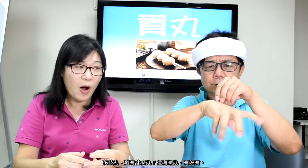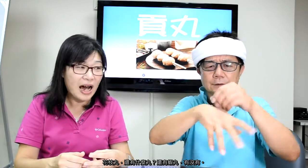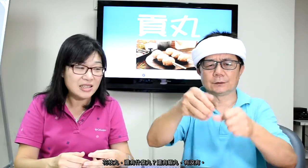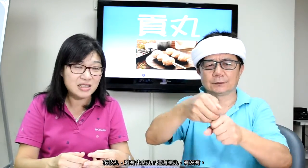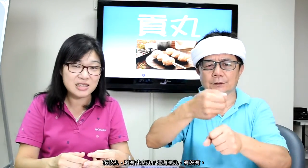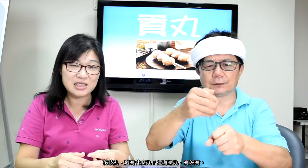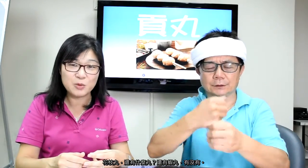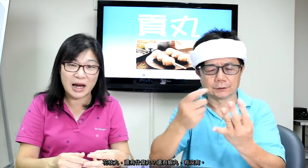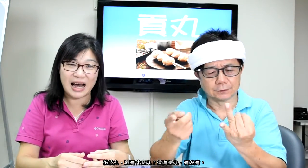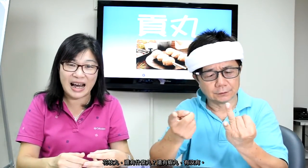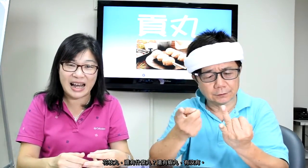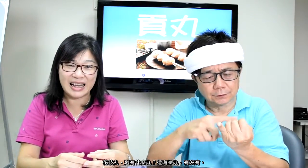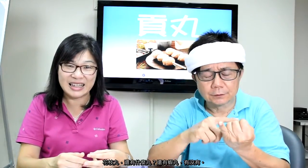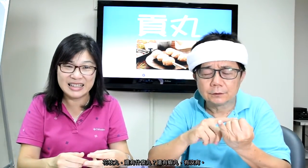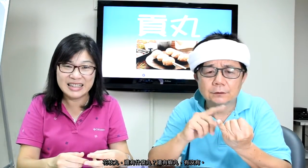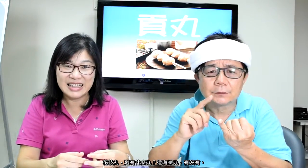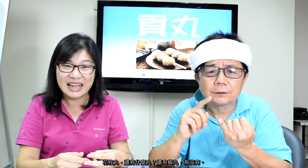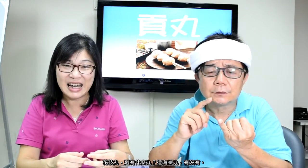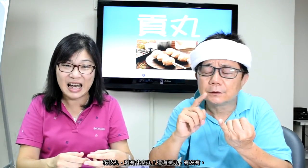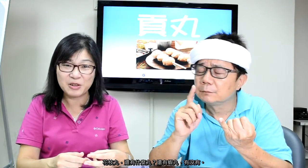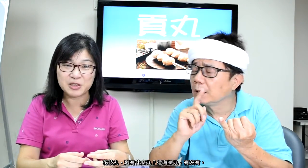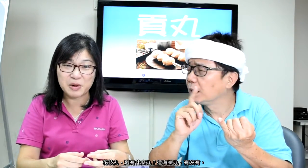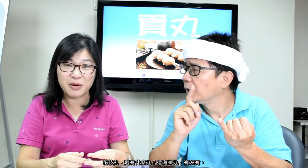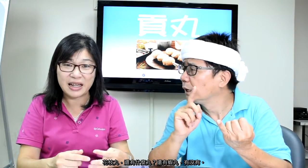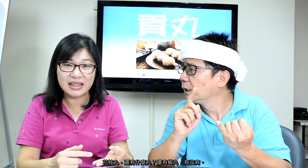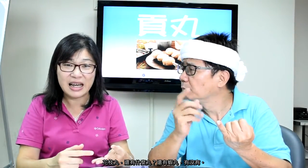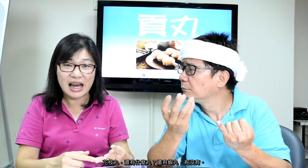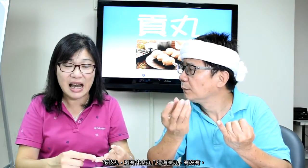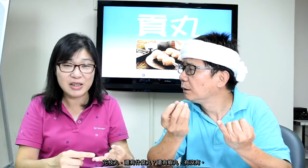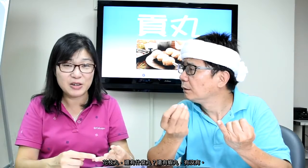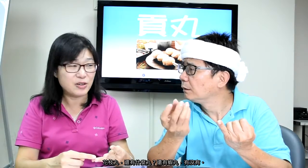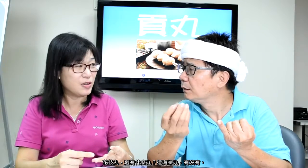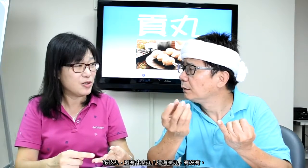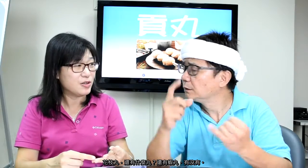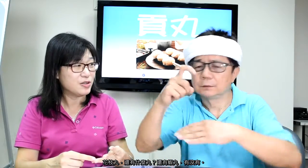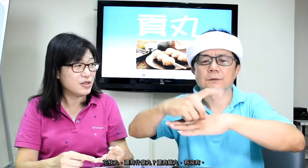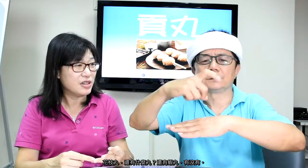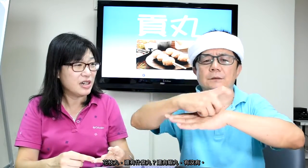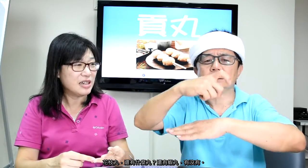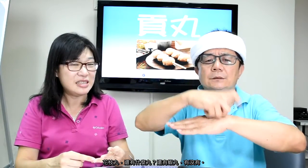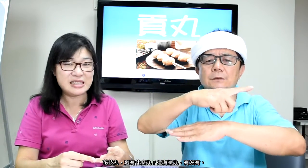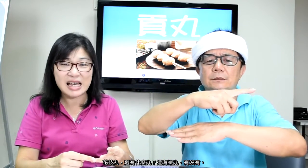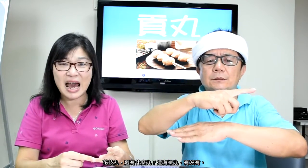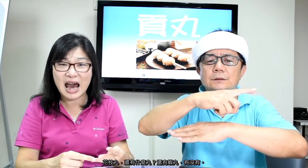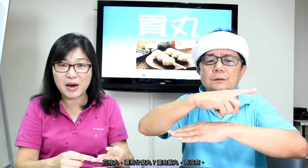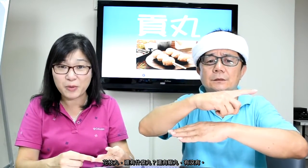花枝丸，还有什么丸？还有虾